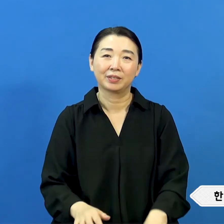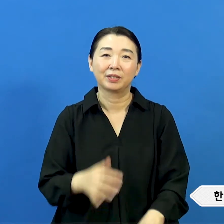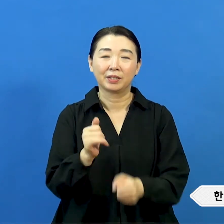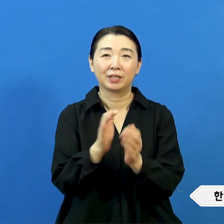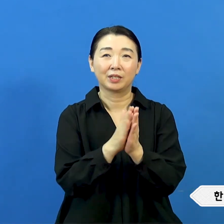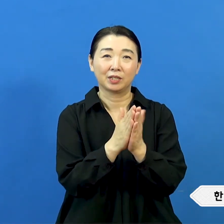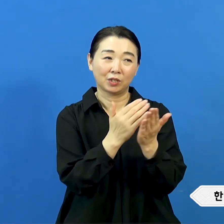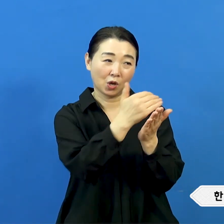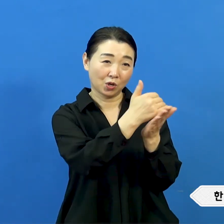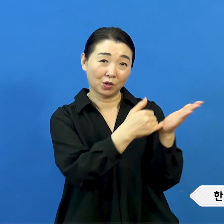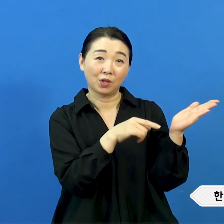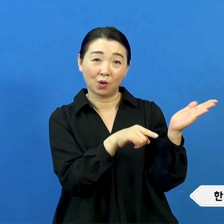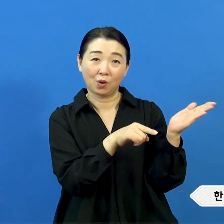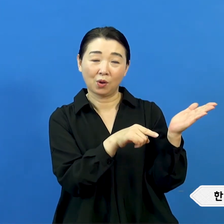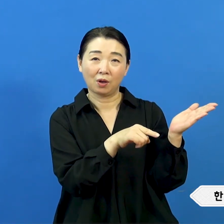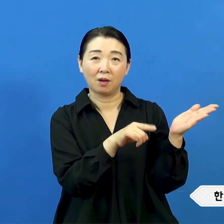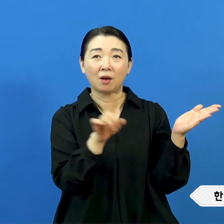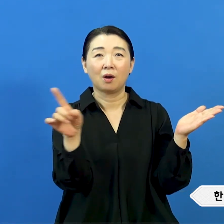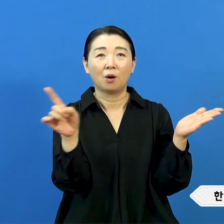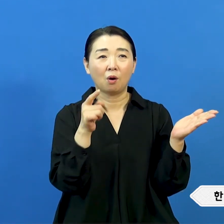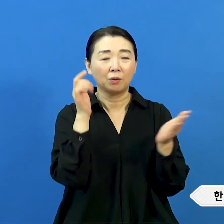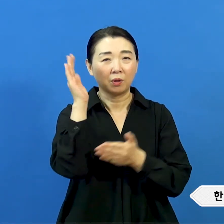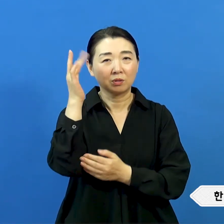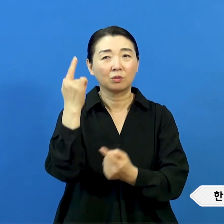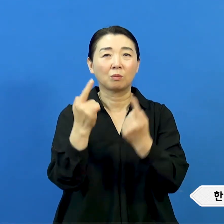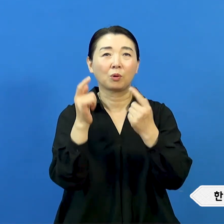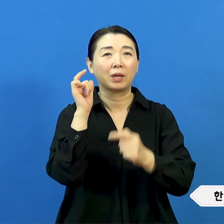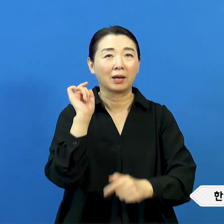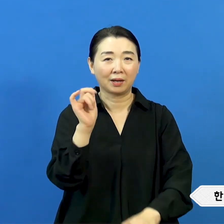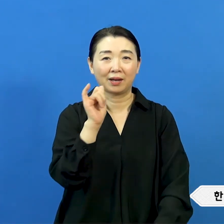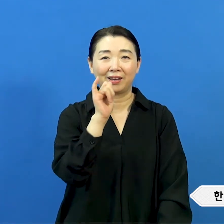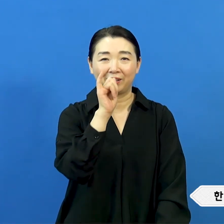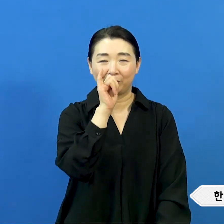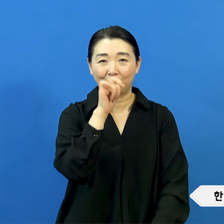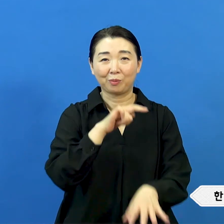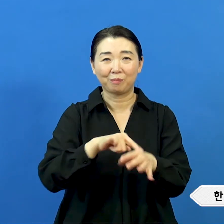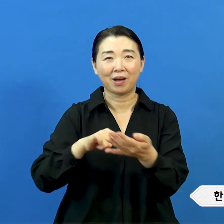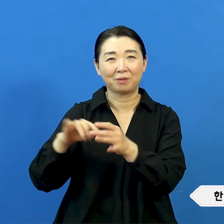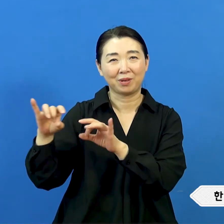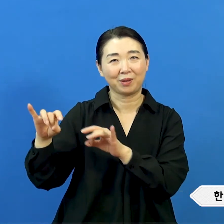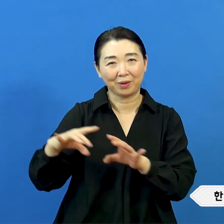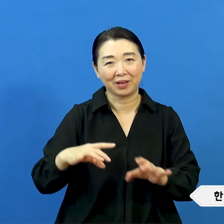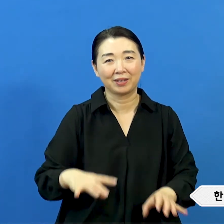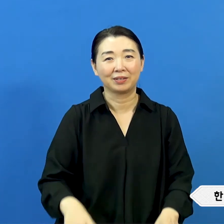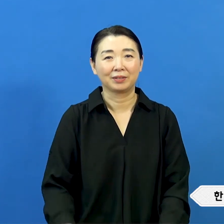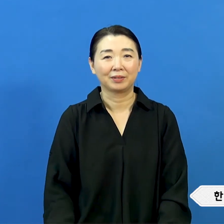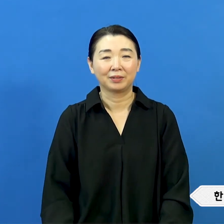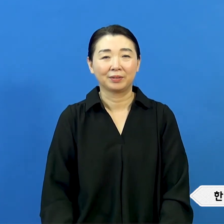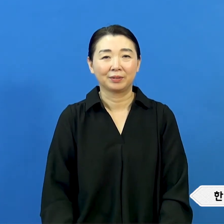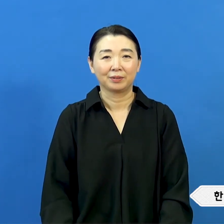성경 구절 한 구절이 어떤 설교보다도 강력하게 마음에 와닿았습니다.